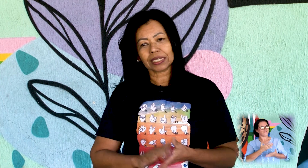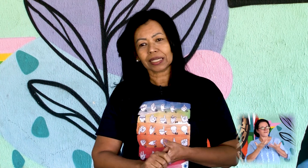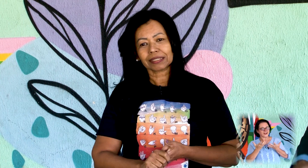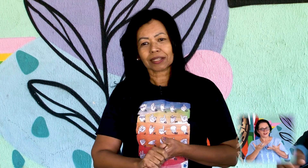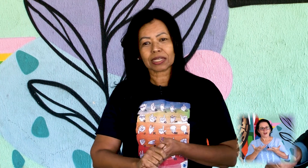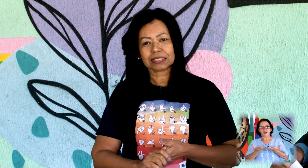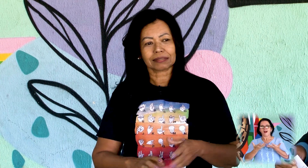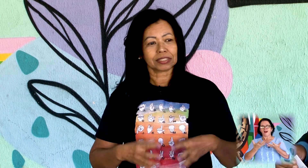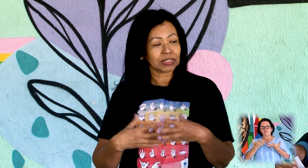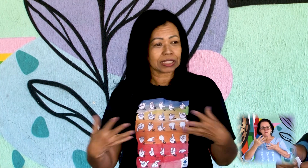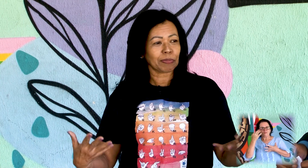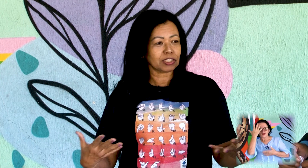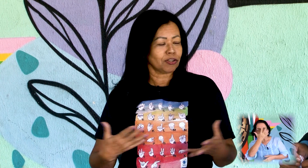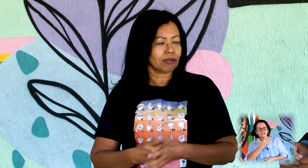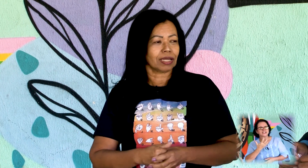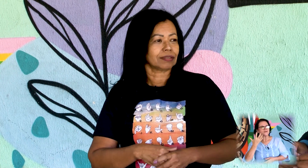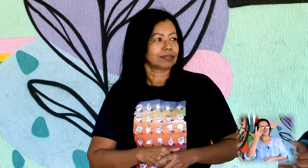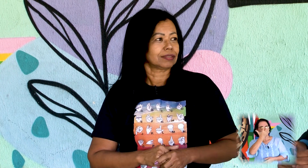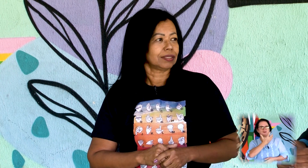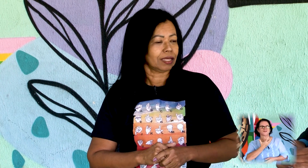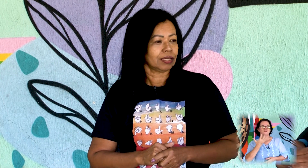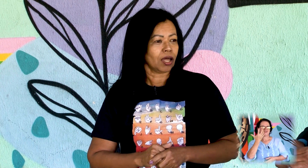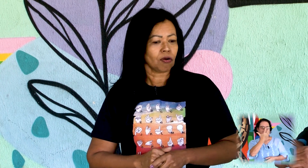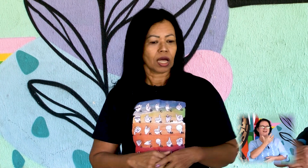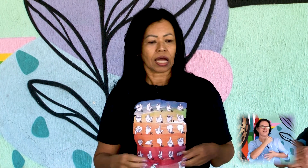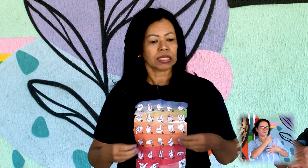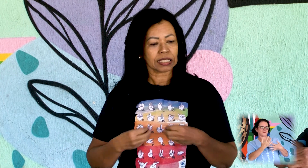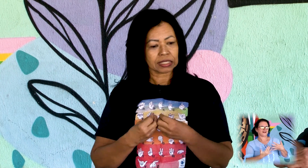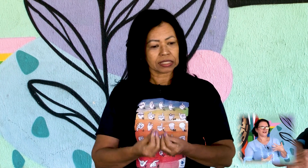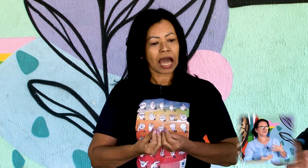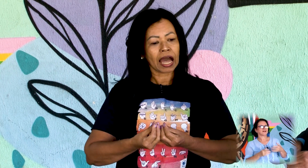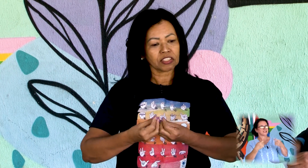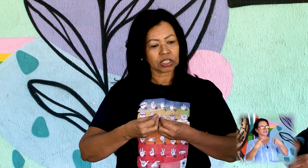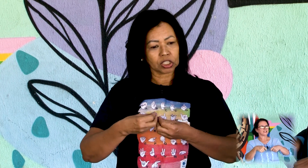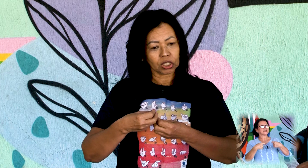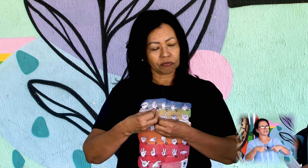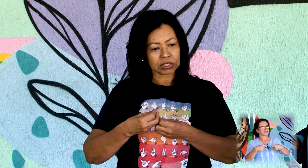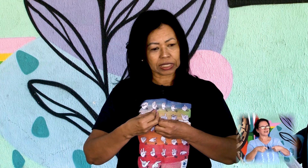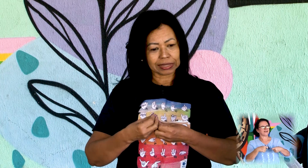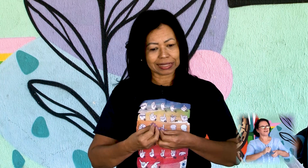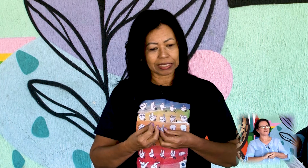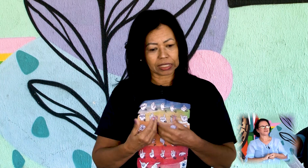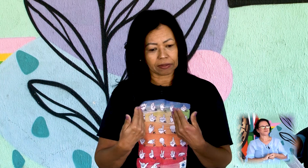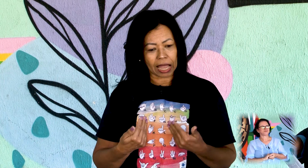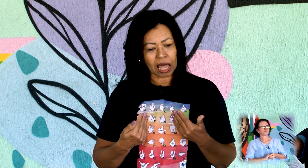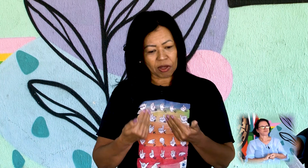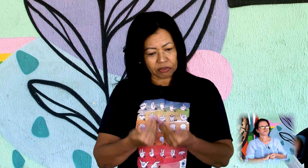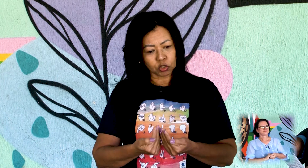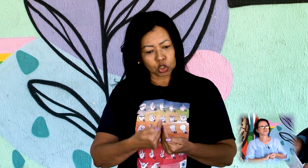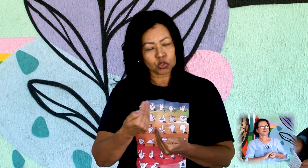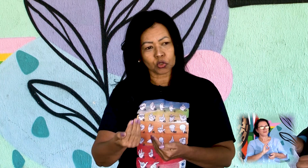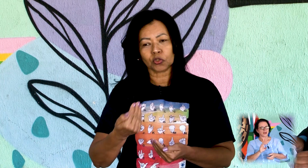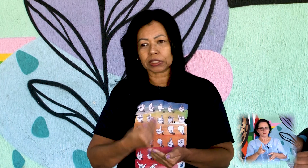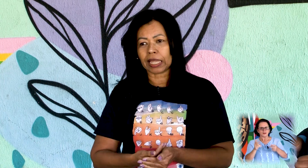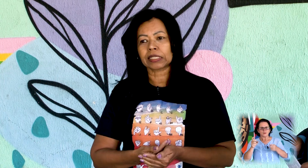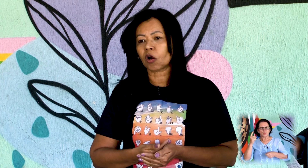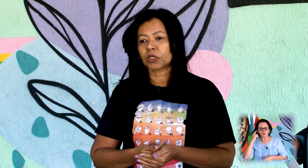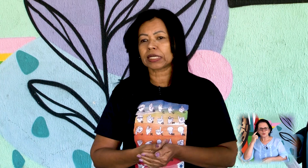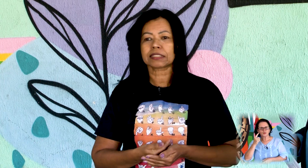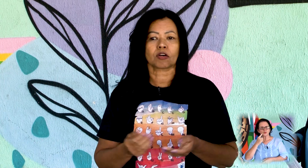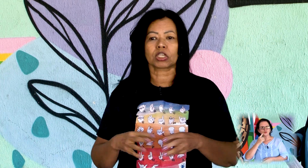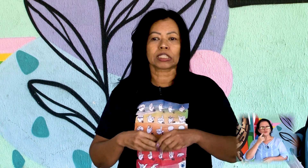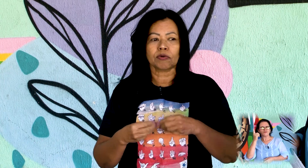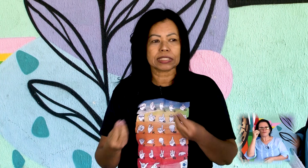vai ver que, nossa, você se apaixona, entendeu? A necessidade que você acaba vendo que o surdo tem